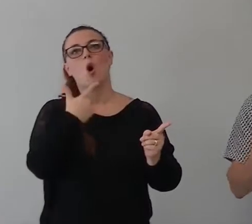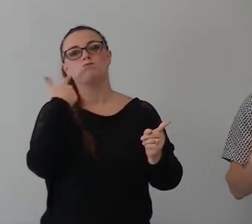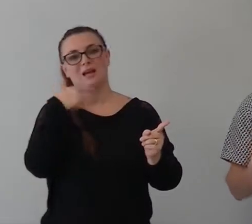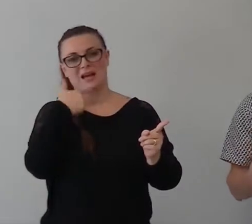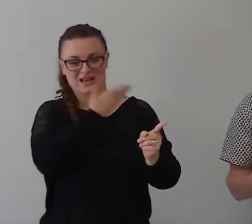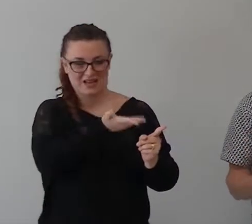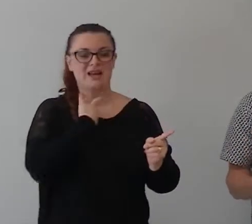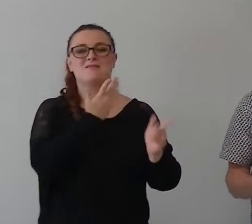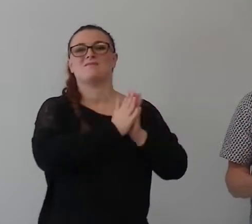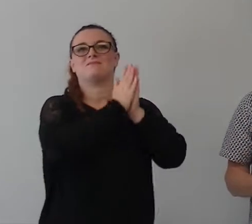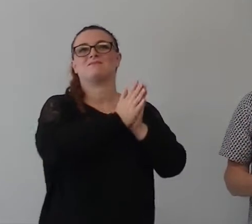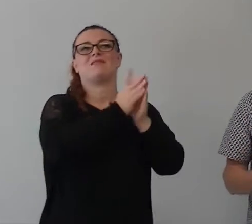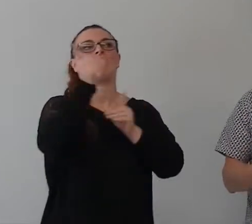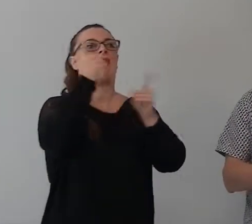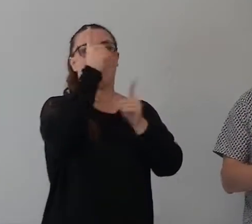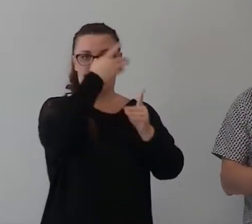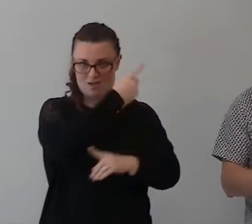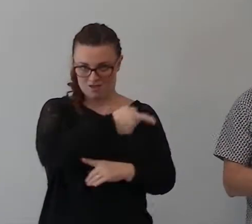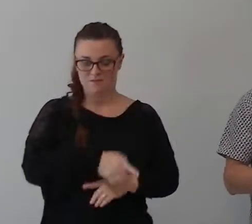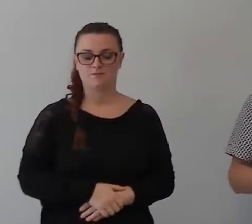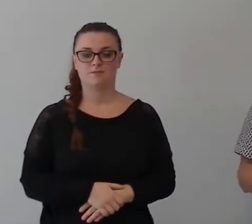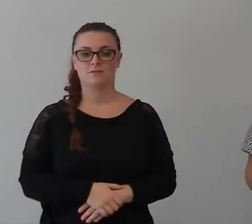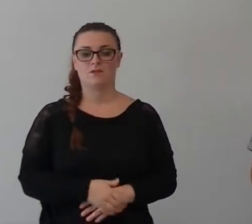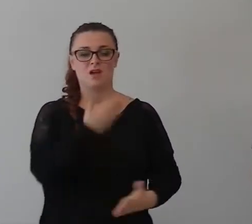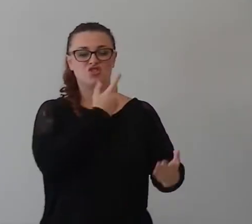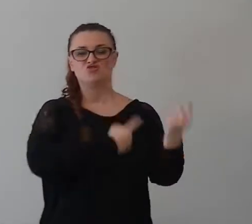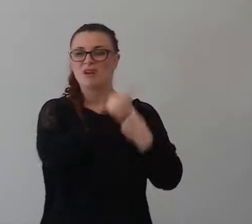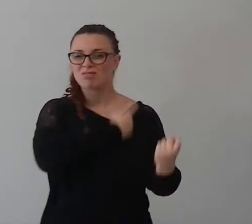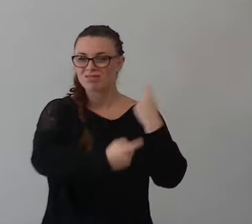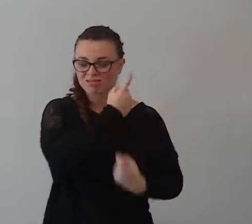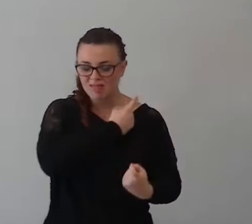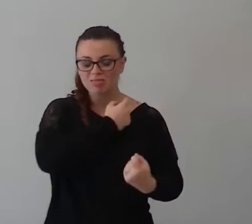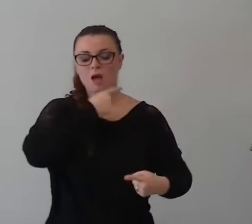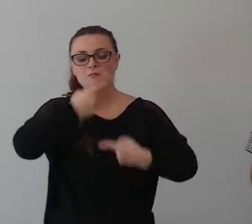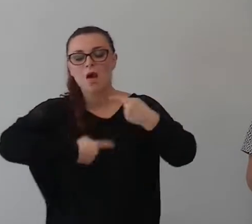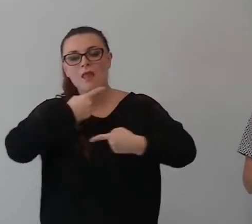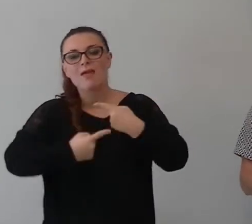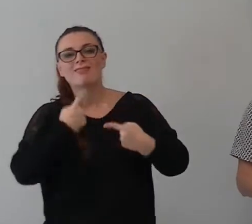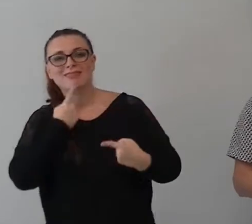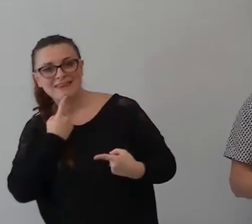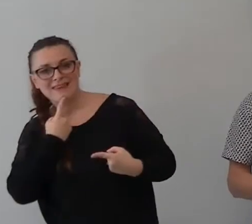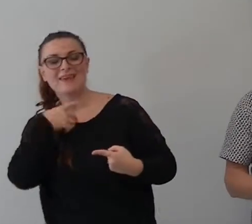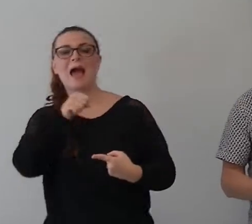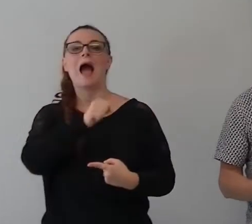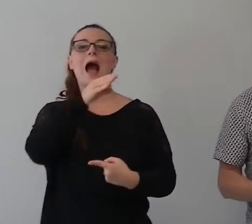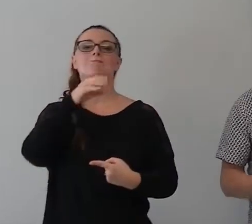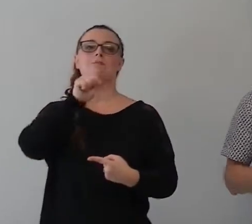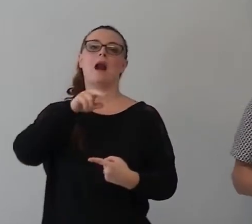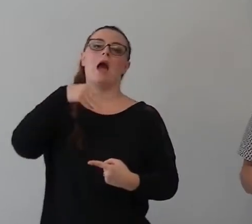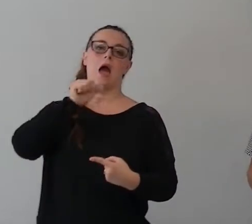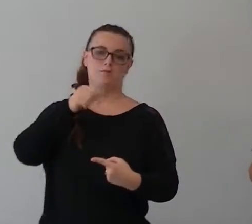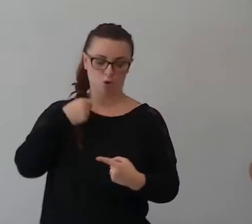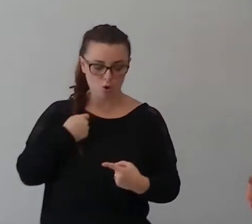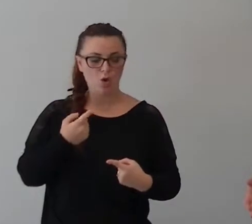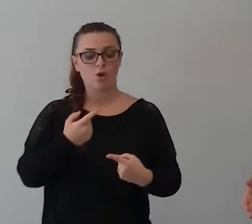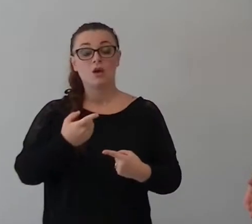la discendenza era da uno dei parenti di Abramo, che si chiamava Lot, che aveva commesso